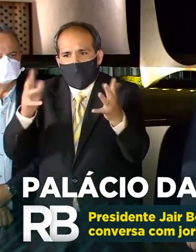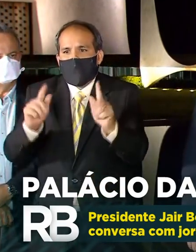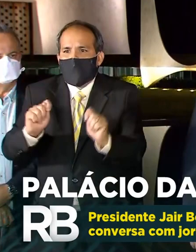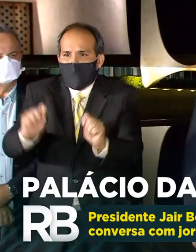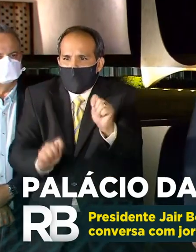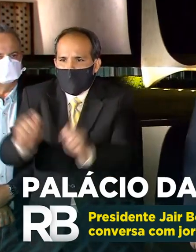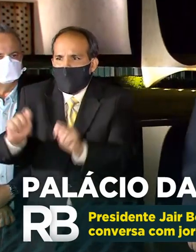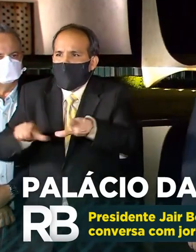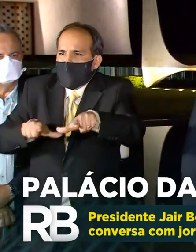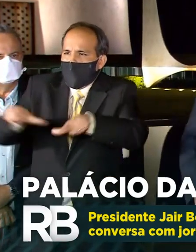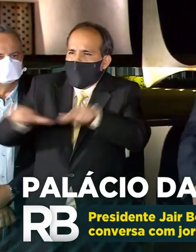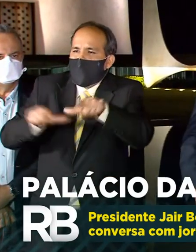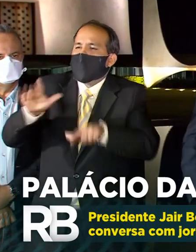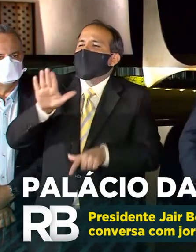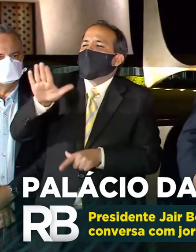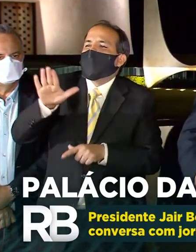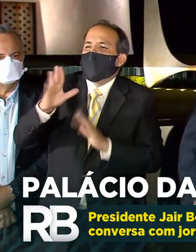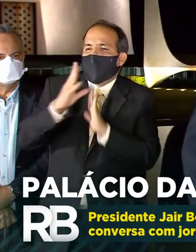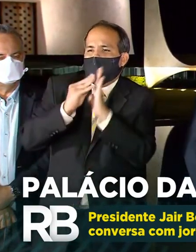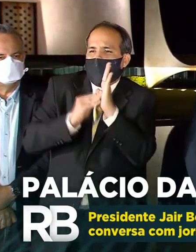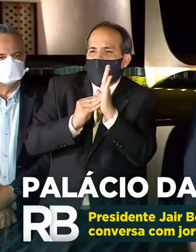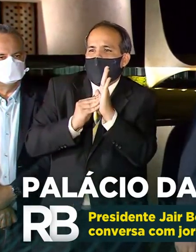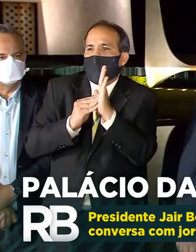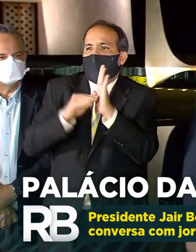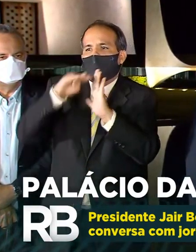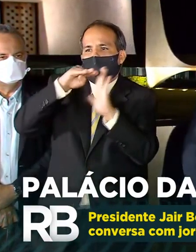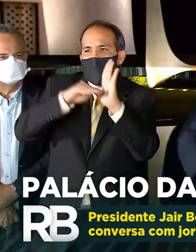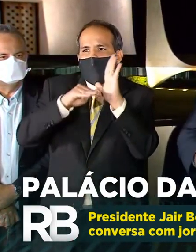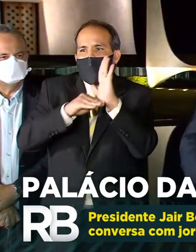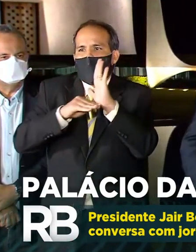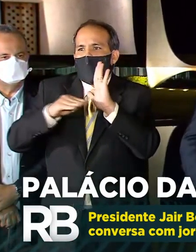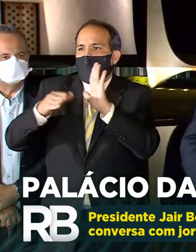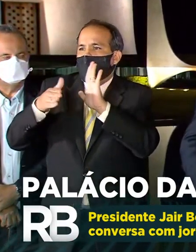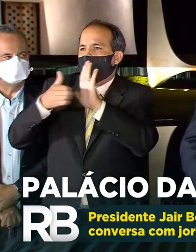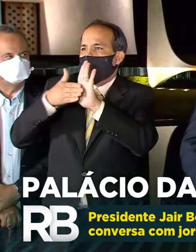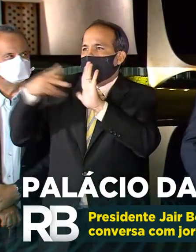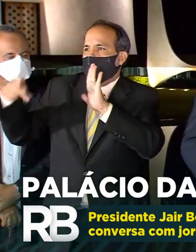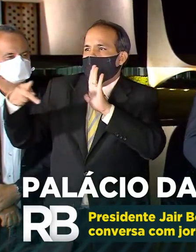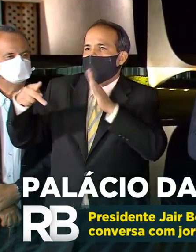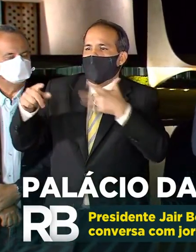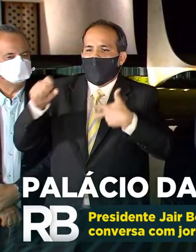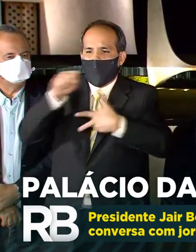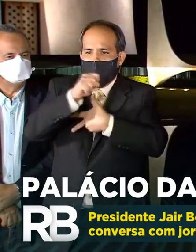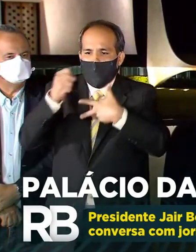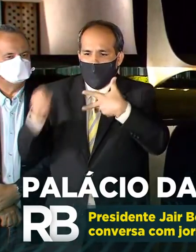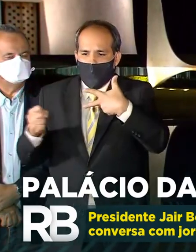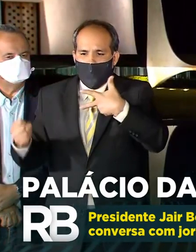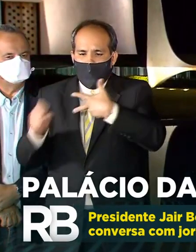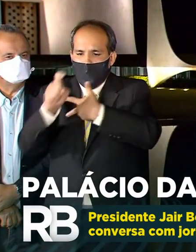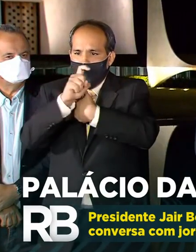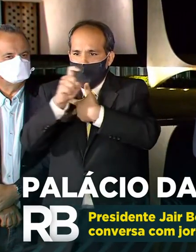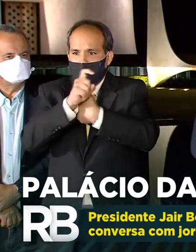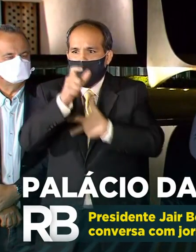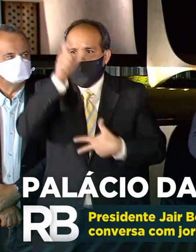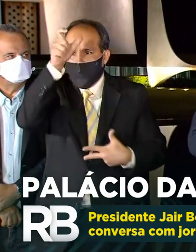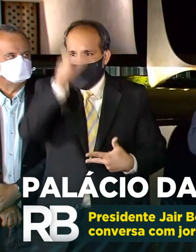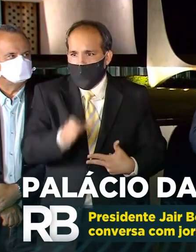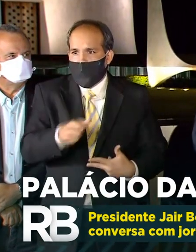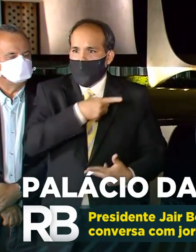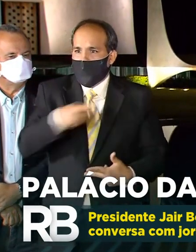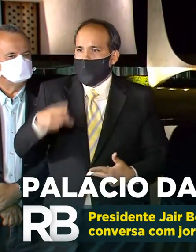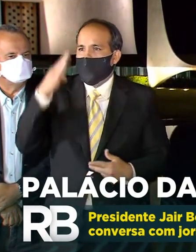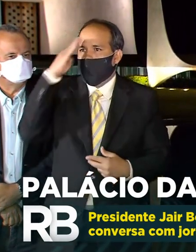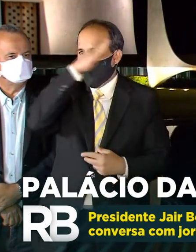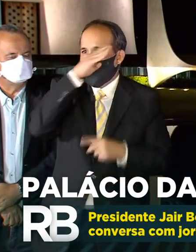Mas, de fato, a agenda e a reunião proposta pelo Poder Executivo na figura do presidente Bolsonaro e